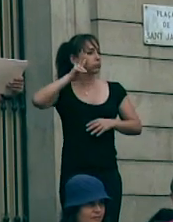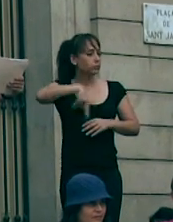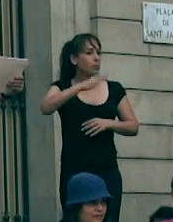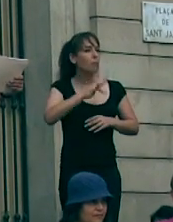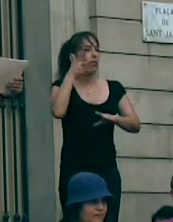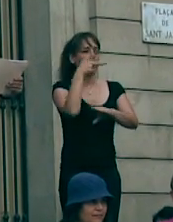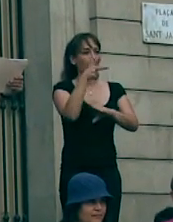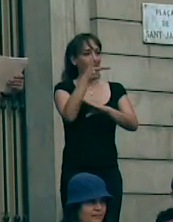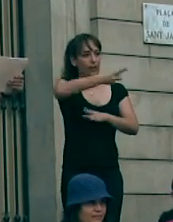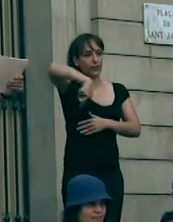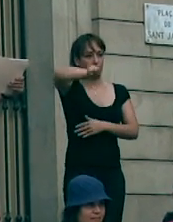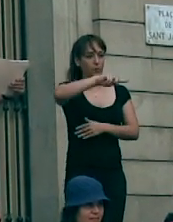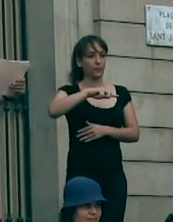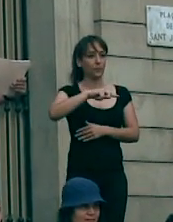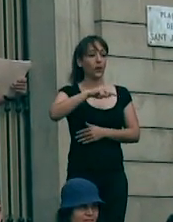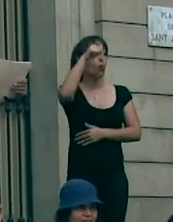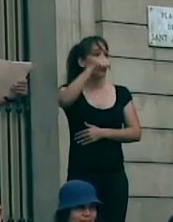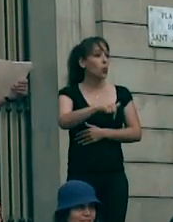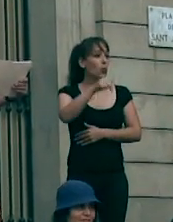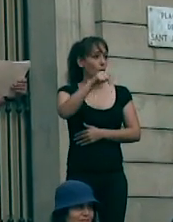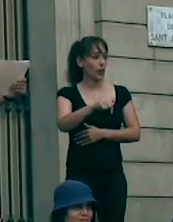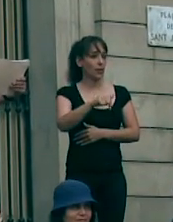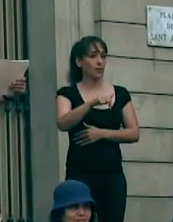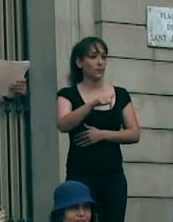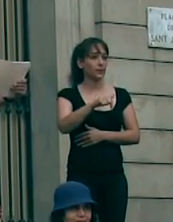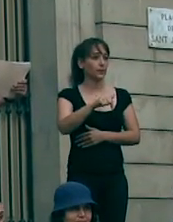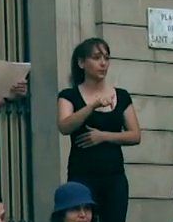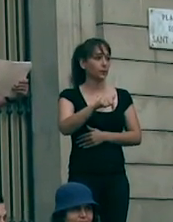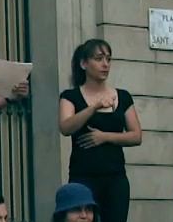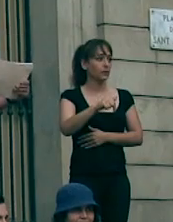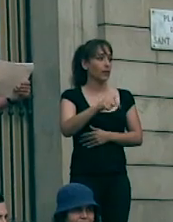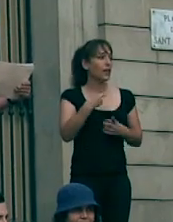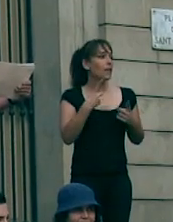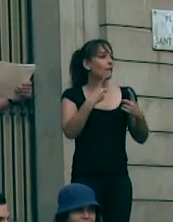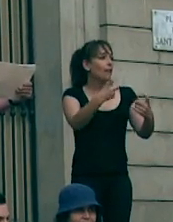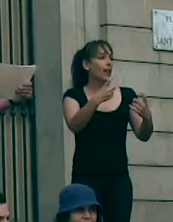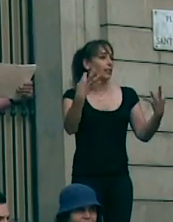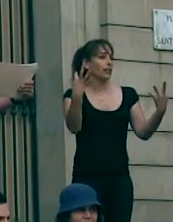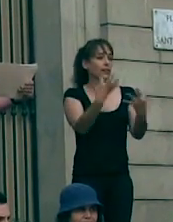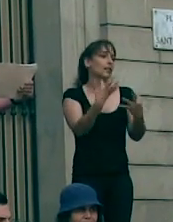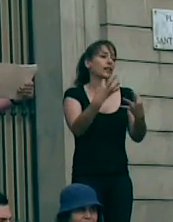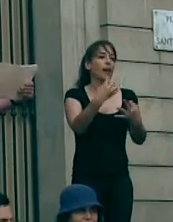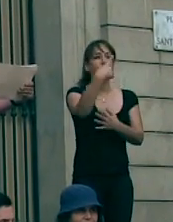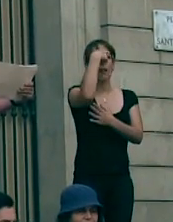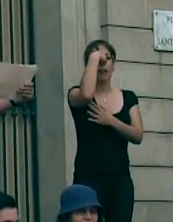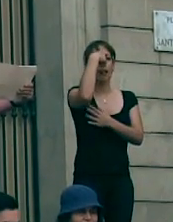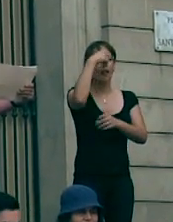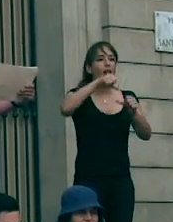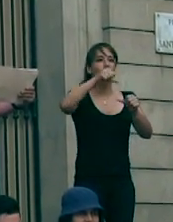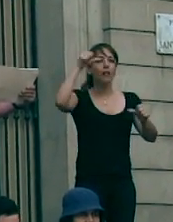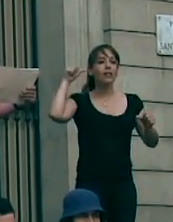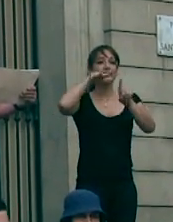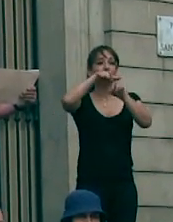nostres drets. Avui, aquí, ens cal tenir molt present aquell primer activisme